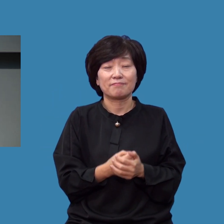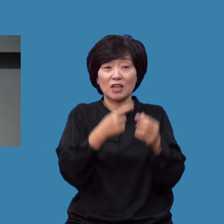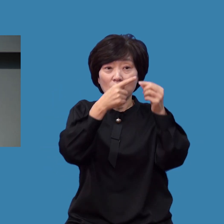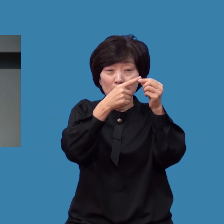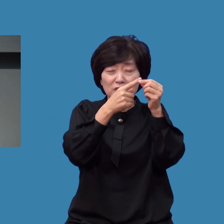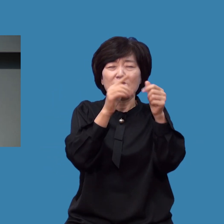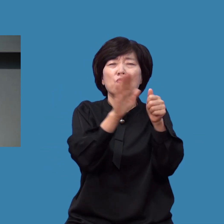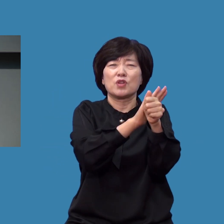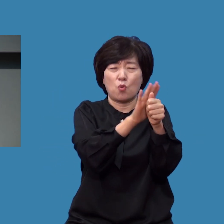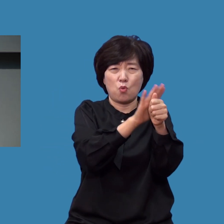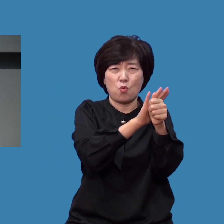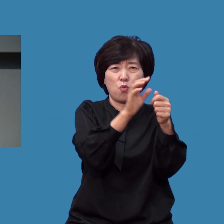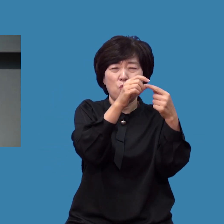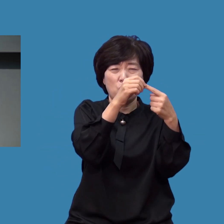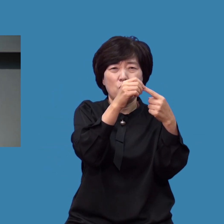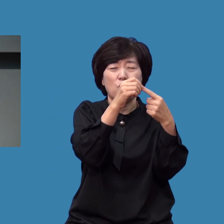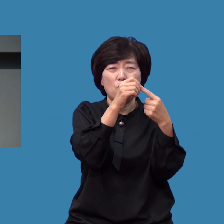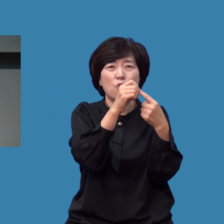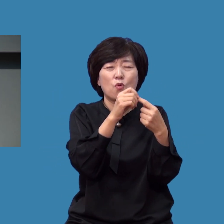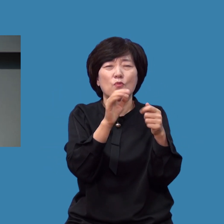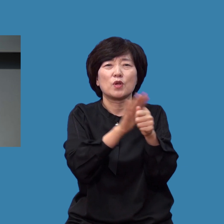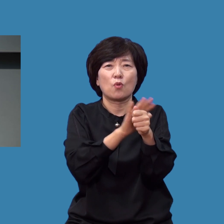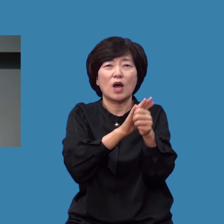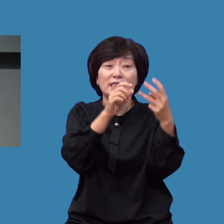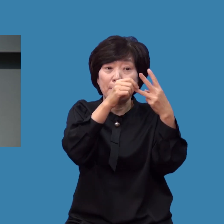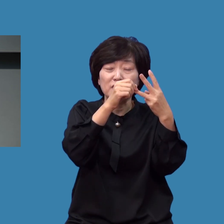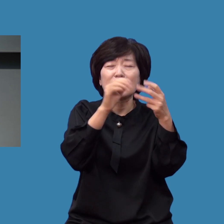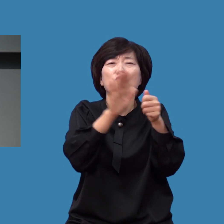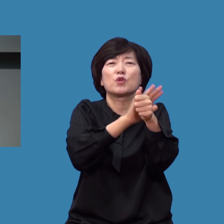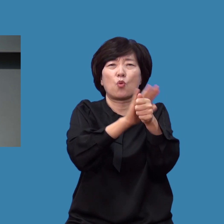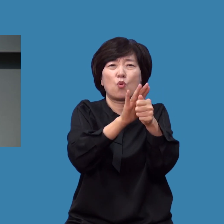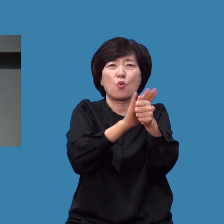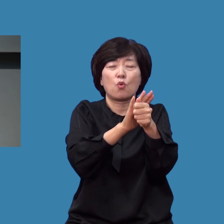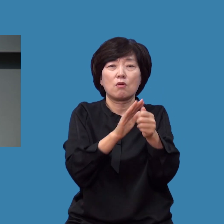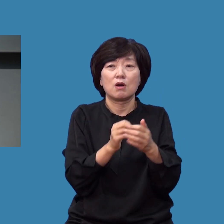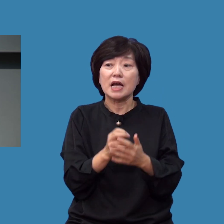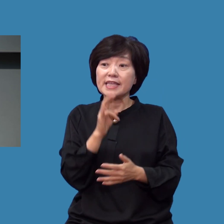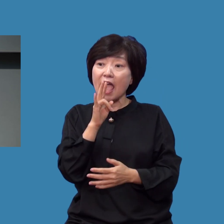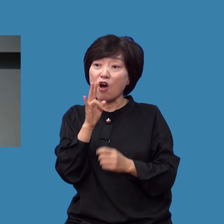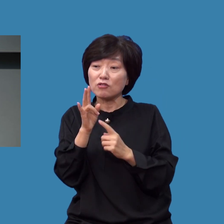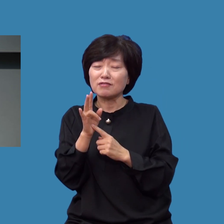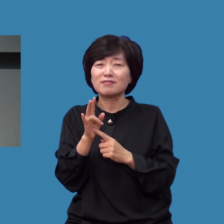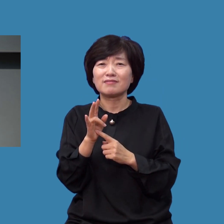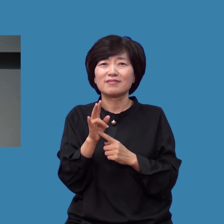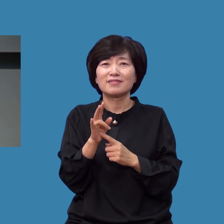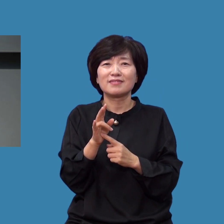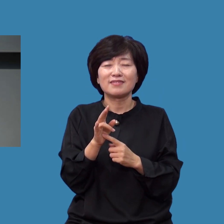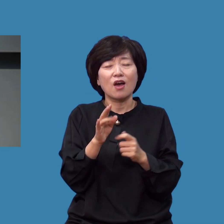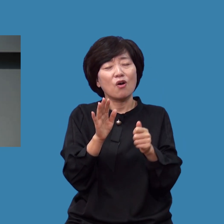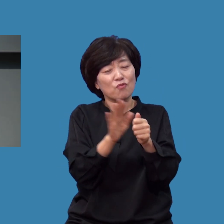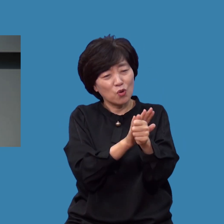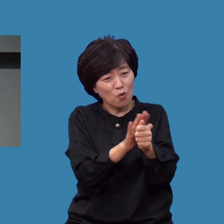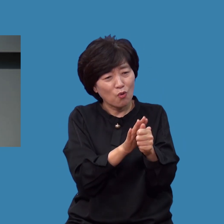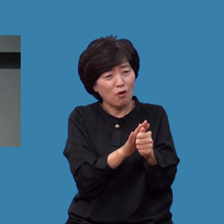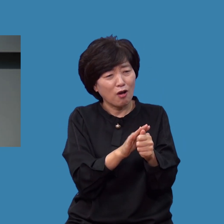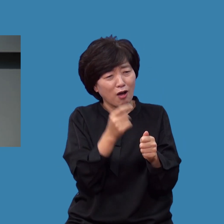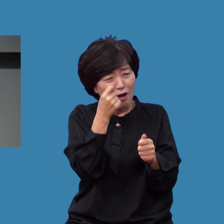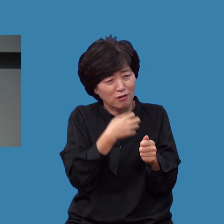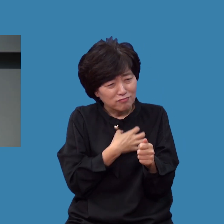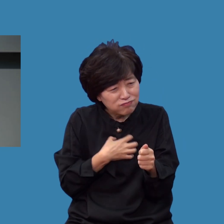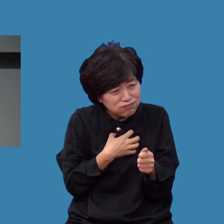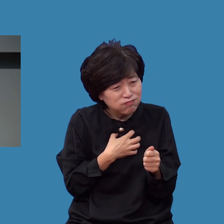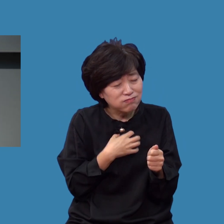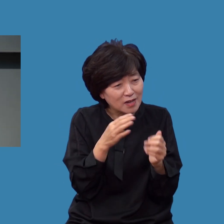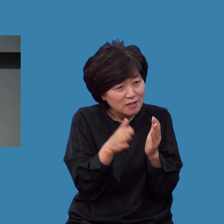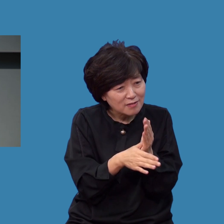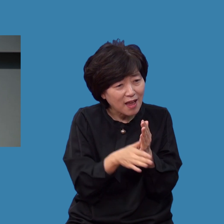위로하는 것입니다. 위로. 그래서 예언은요 꼭 말이 아니라도 괜찮아요. 정말 큰 슬픔 가운데 있는 지체가 있을